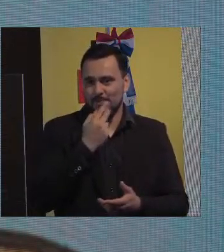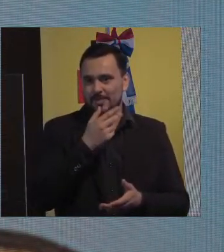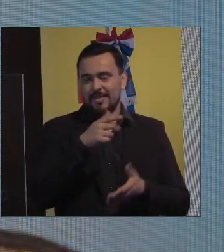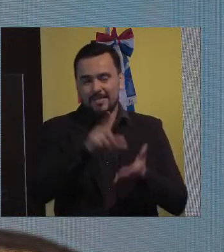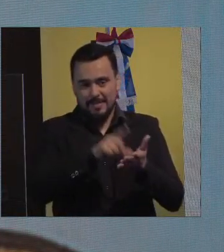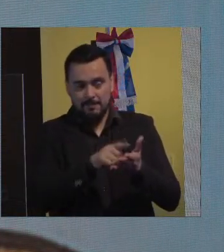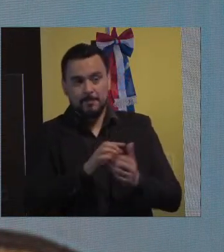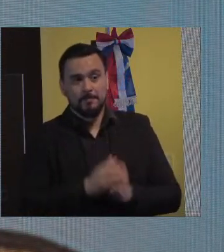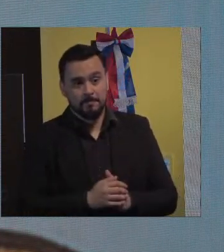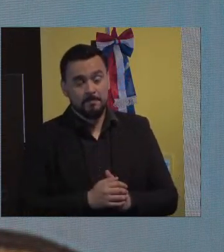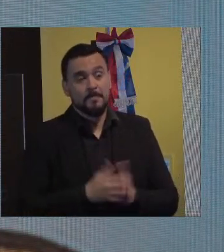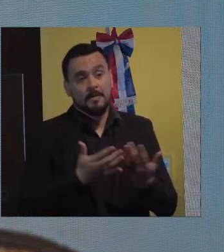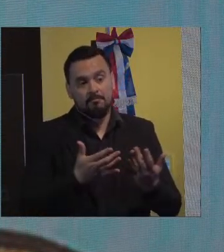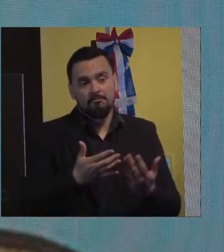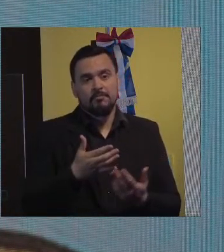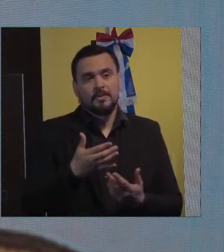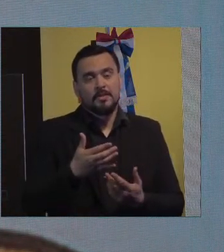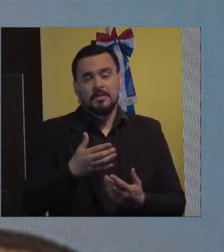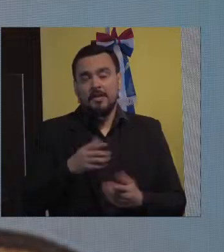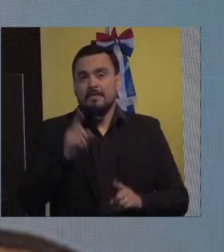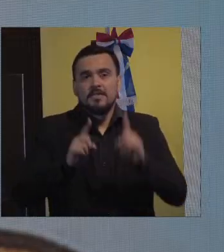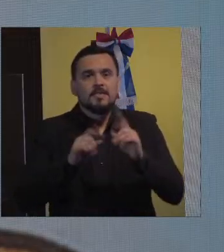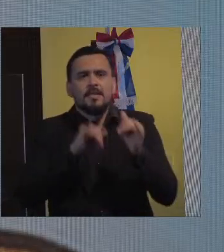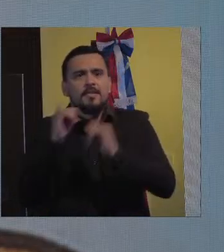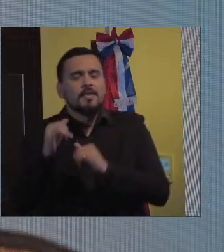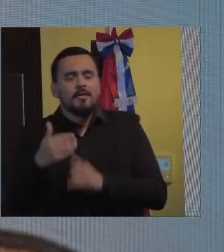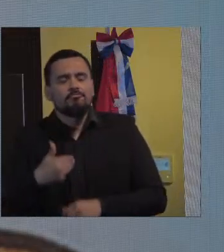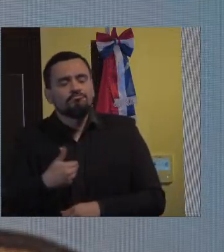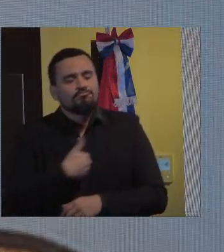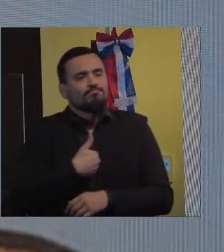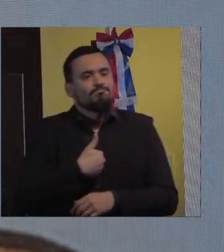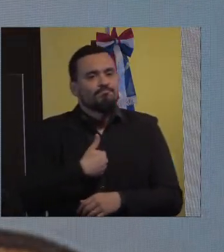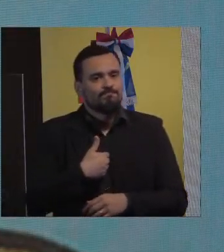Son estos días que nos llegan al corazón,